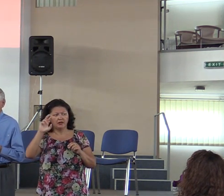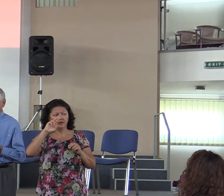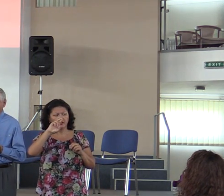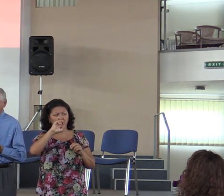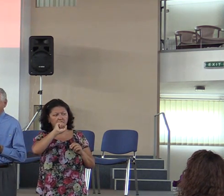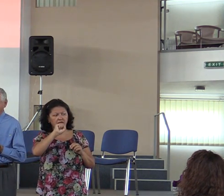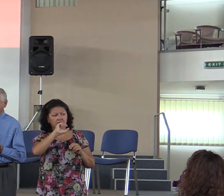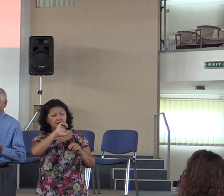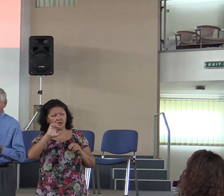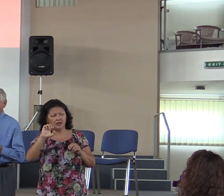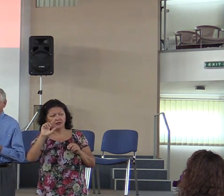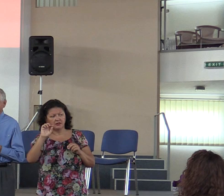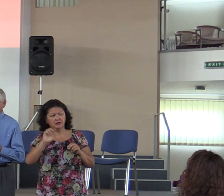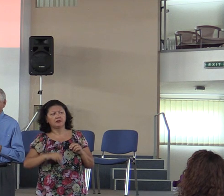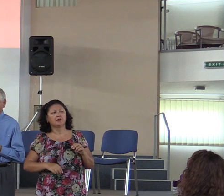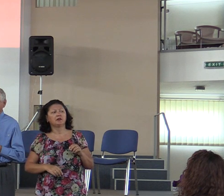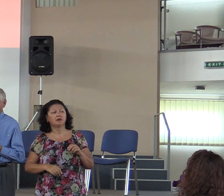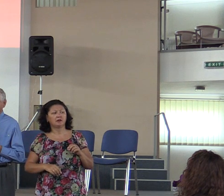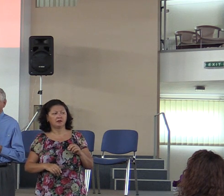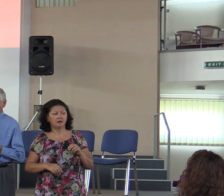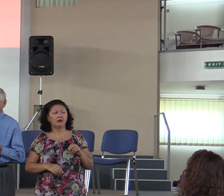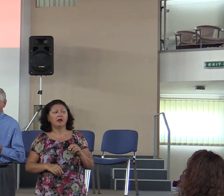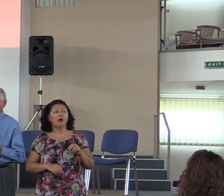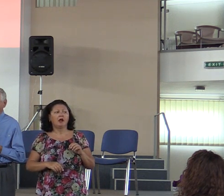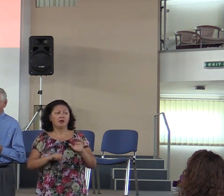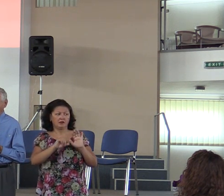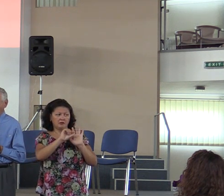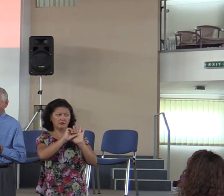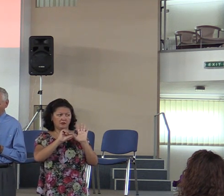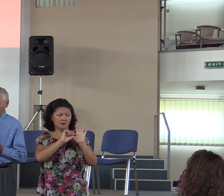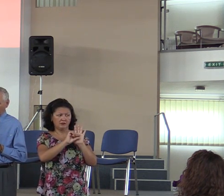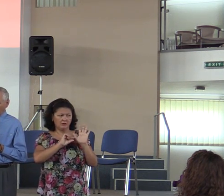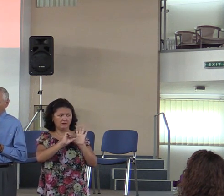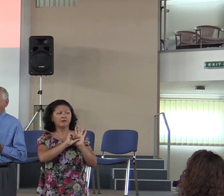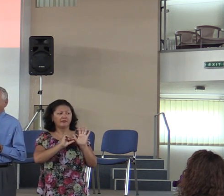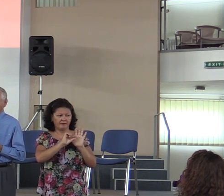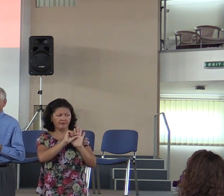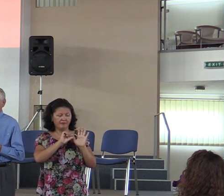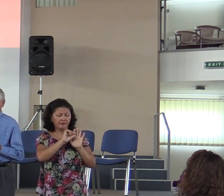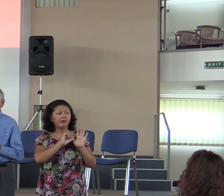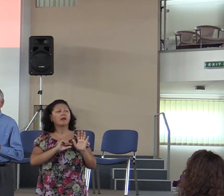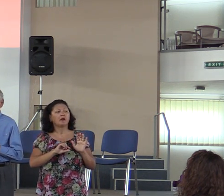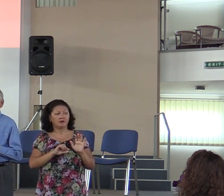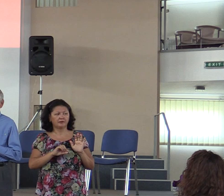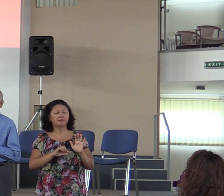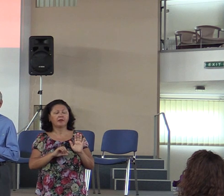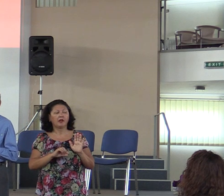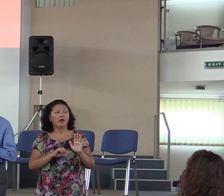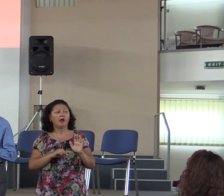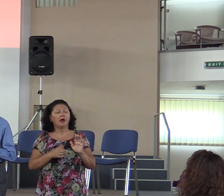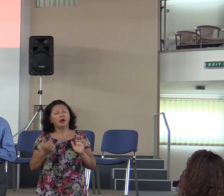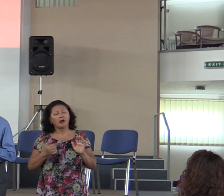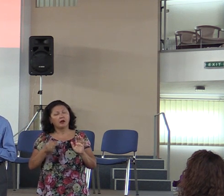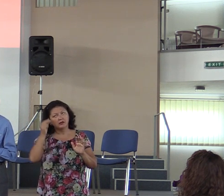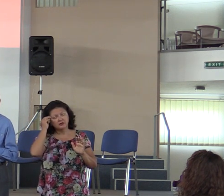mult pentru mine. It's a verse written to Moses. Este un vers scris